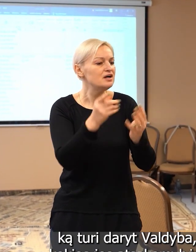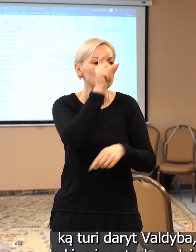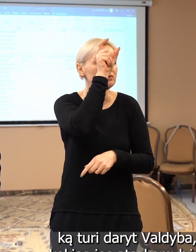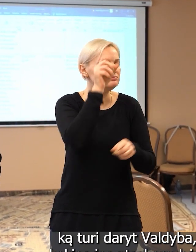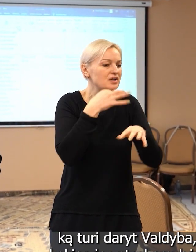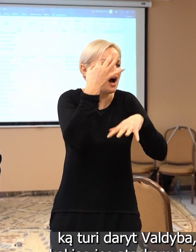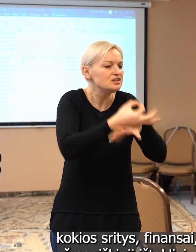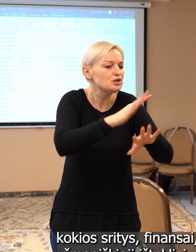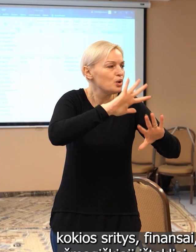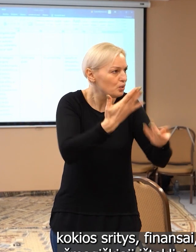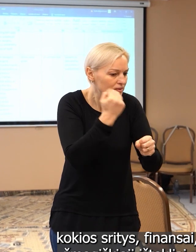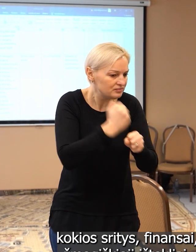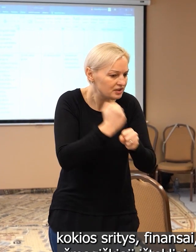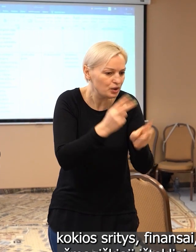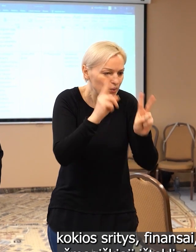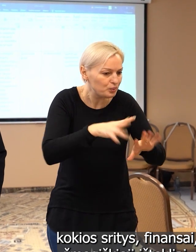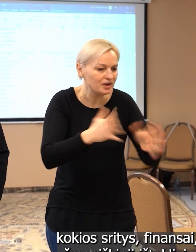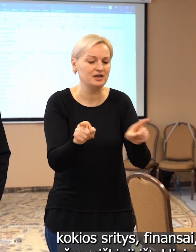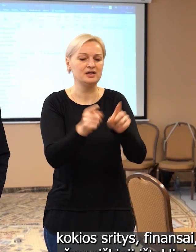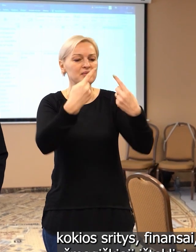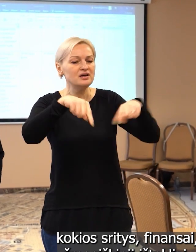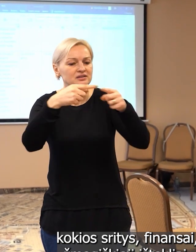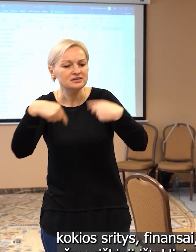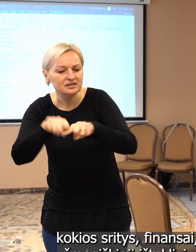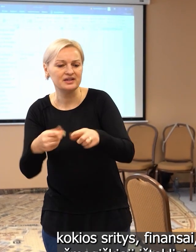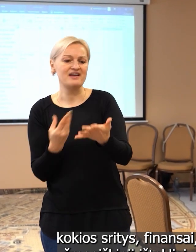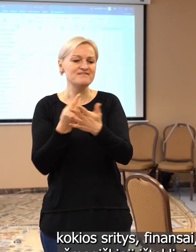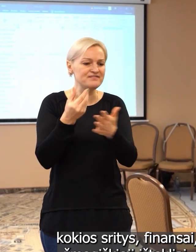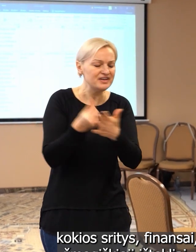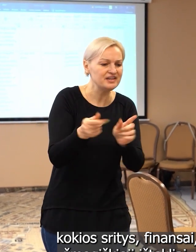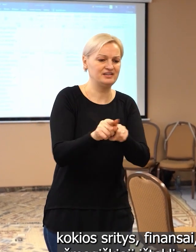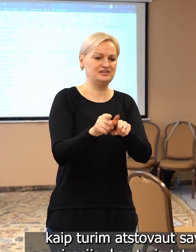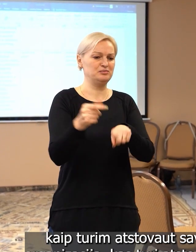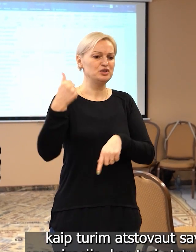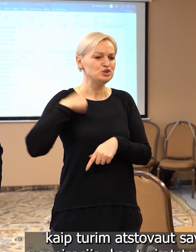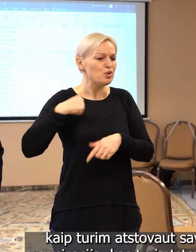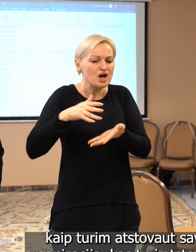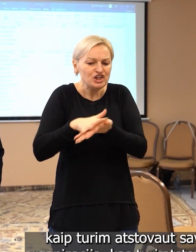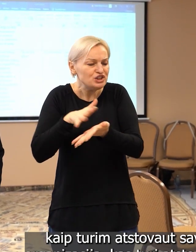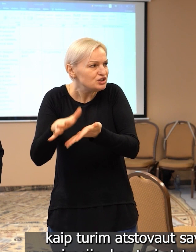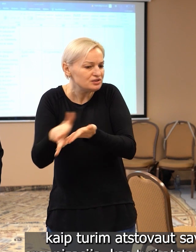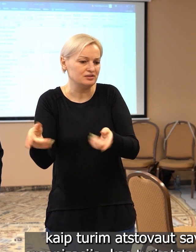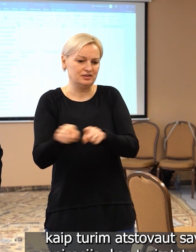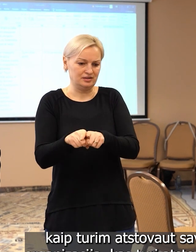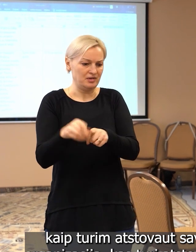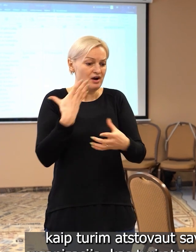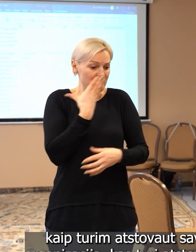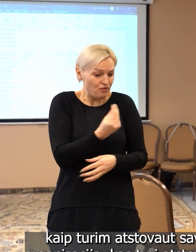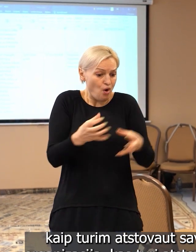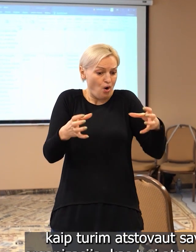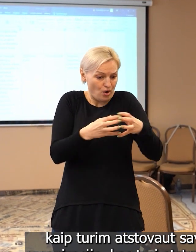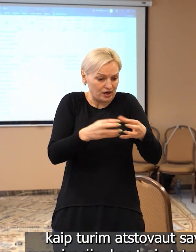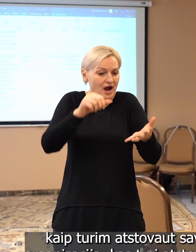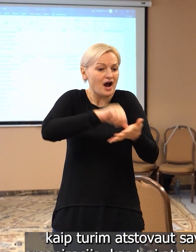kokios jos atsakomybės, kokios rytis, finansai, žmogiškiai ištekliai, kaip turim atstovauti savo organizaciją,